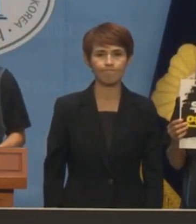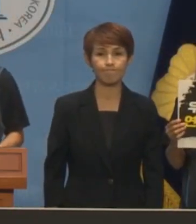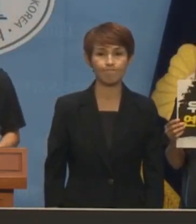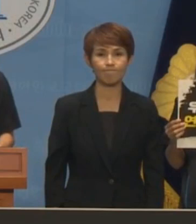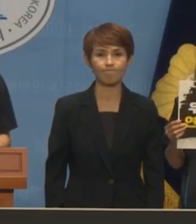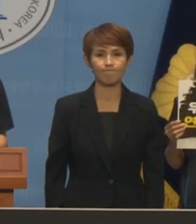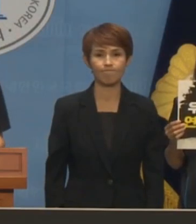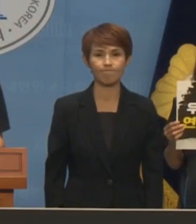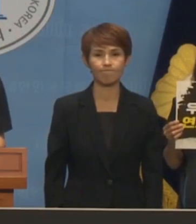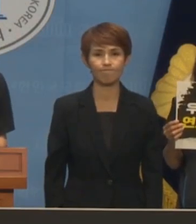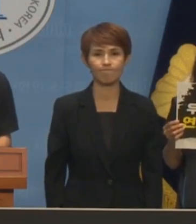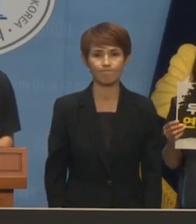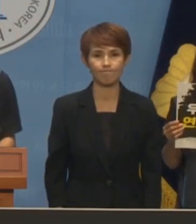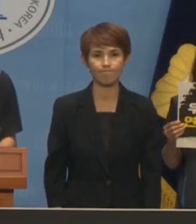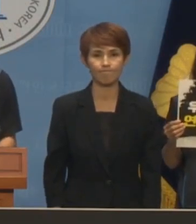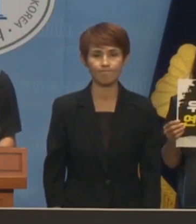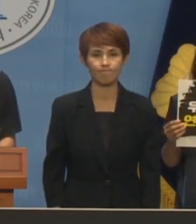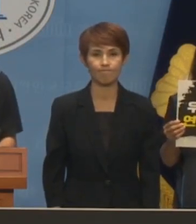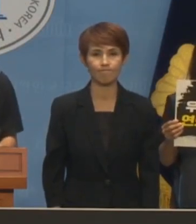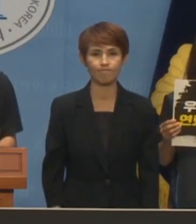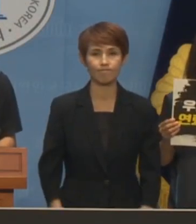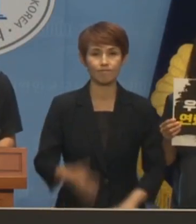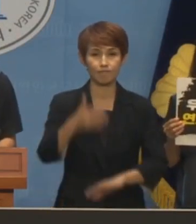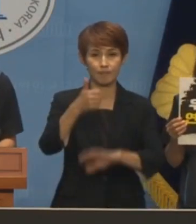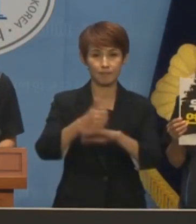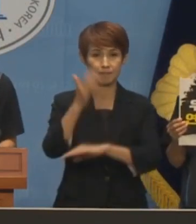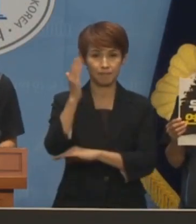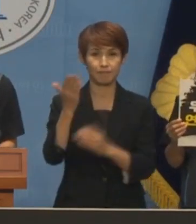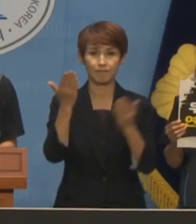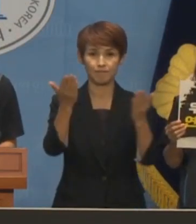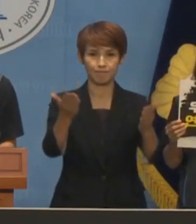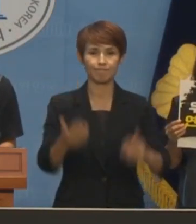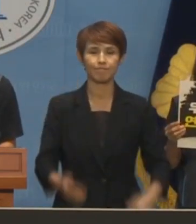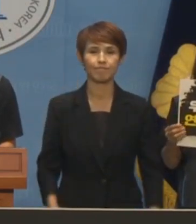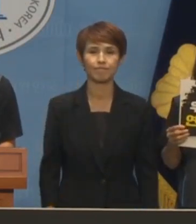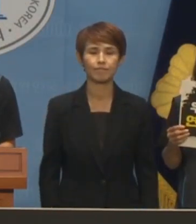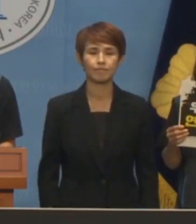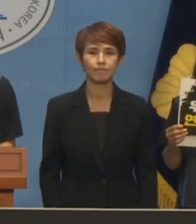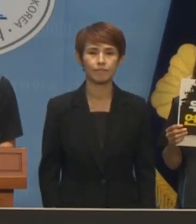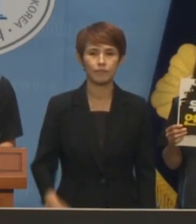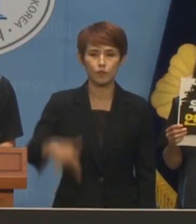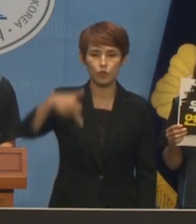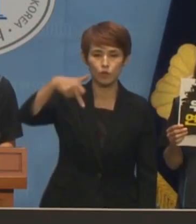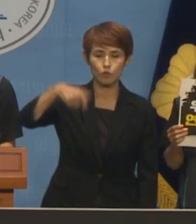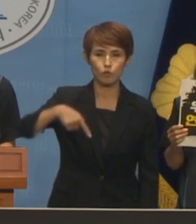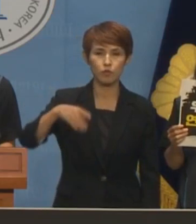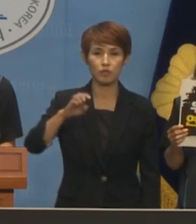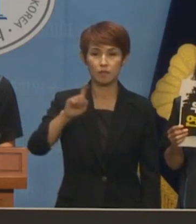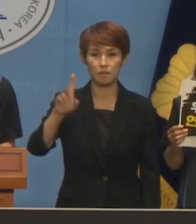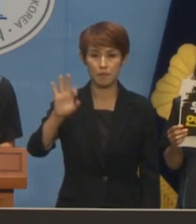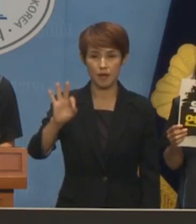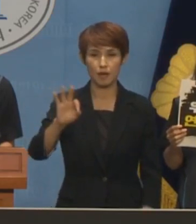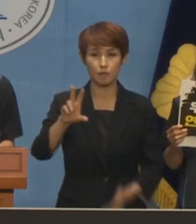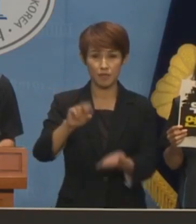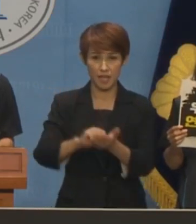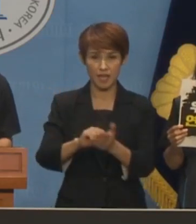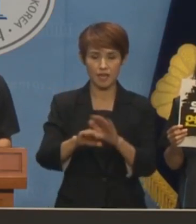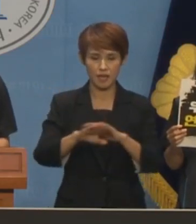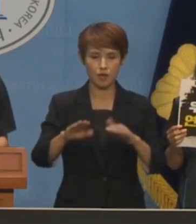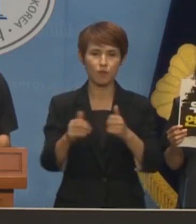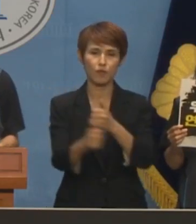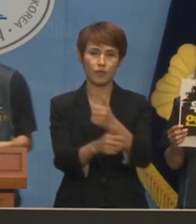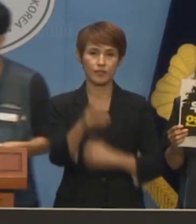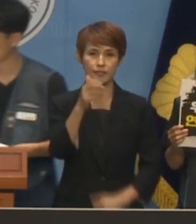감사합니다네 마지막 교탄 발언 청해 듣도록 하겠습니다 쿠팡 대책위에 김혜진 집행이 위원장님 모시고 말씀 청해